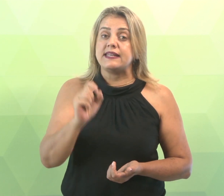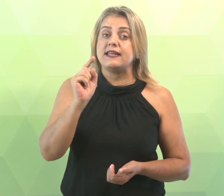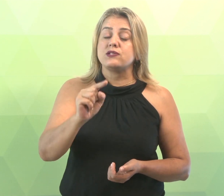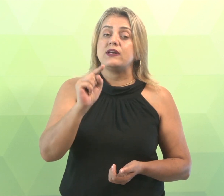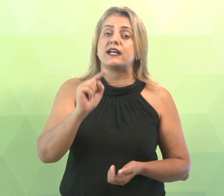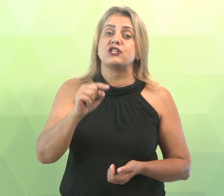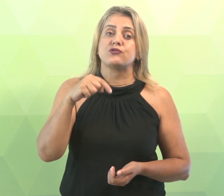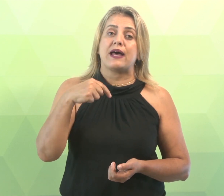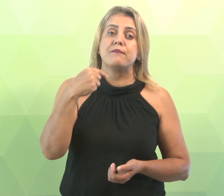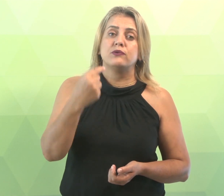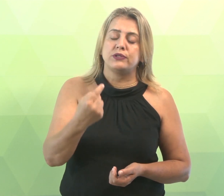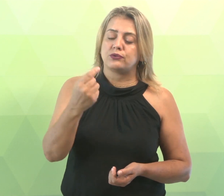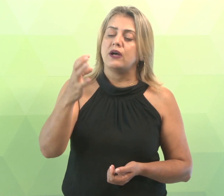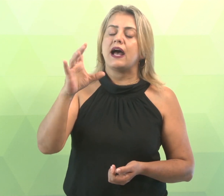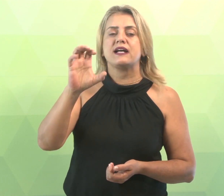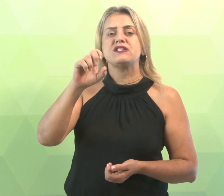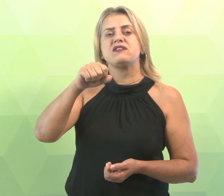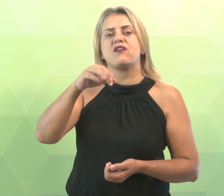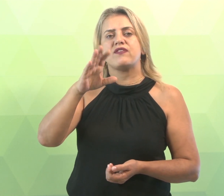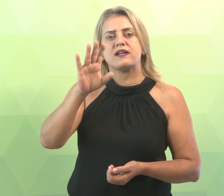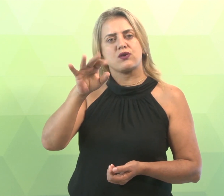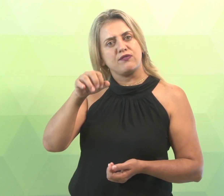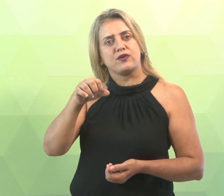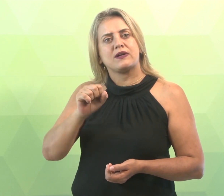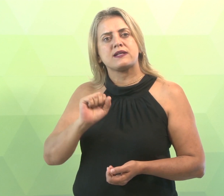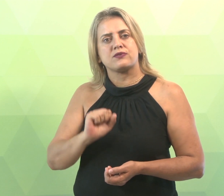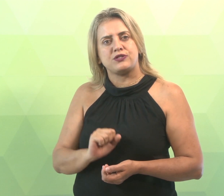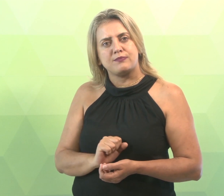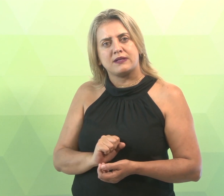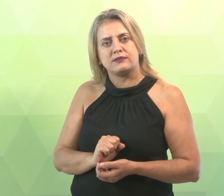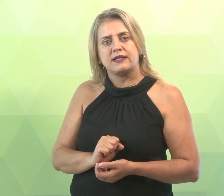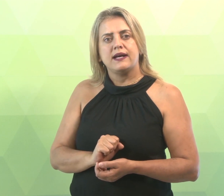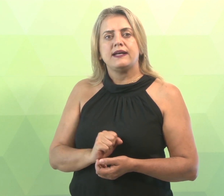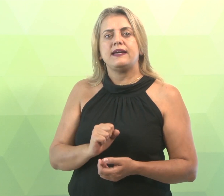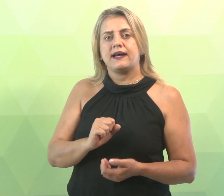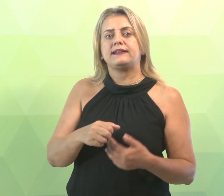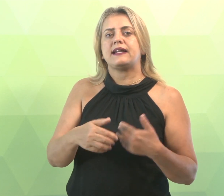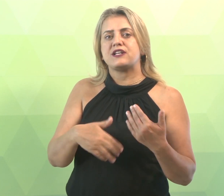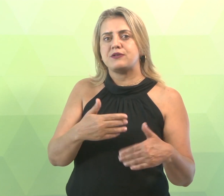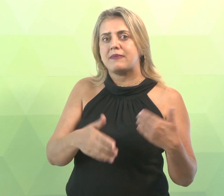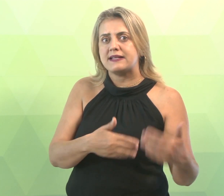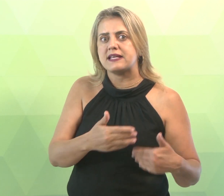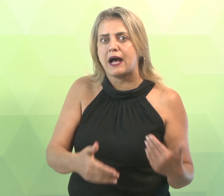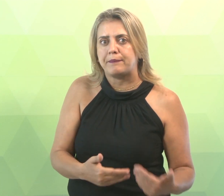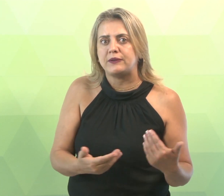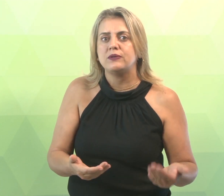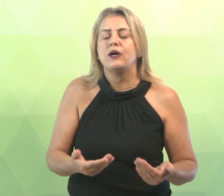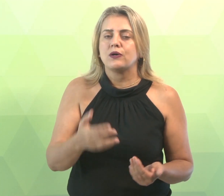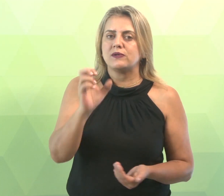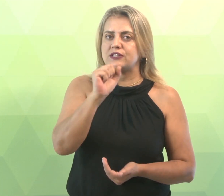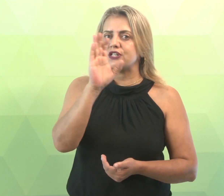isso irá te ajudar muito a desenvolver as configurações de mãos e a interagir mais rápido quando a